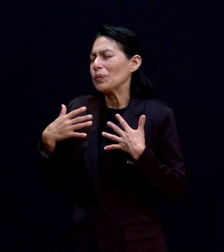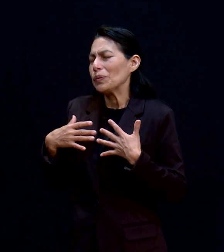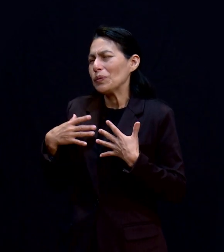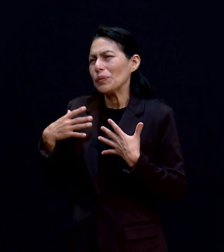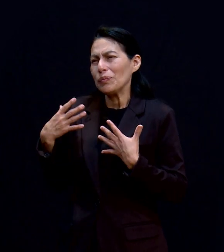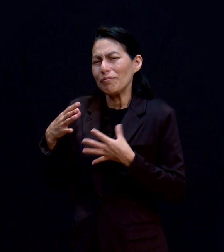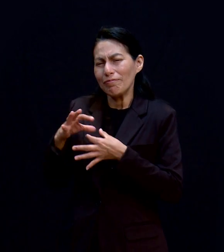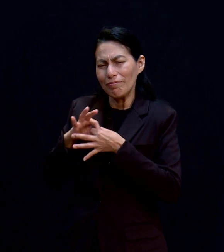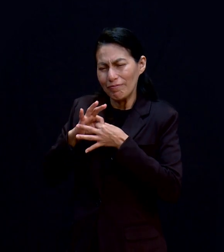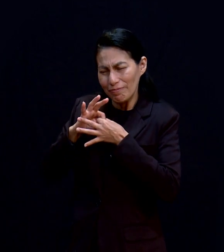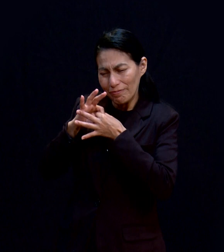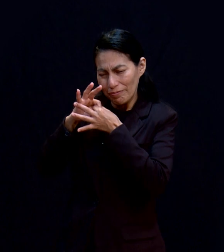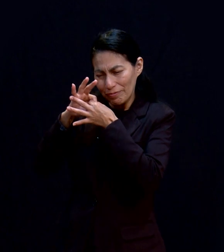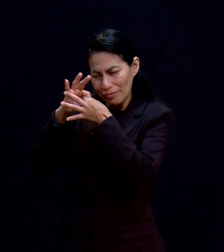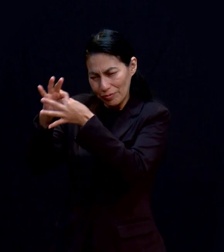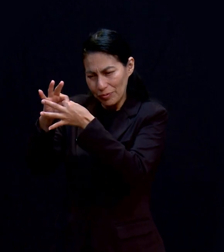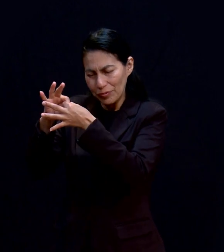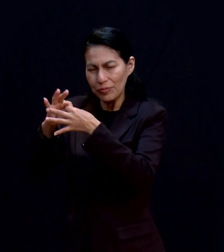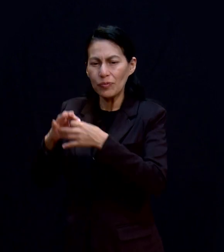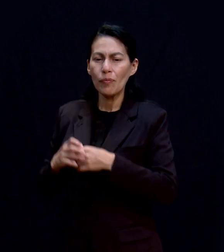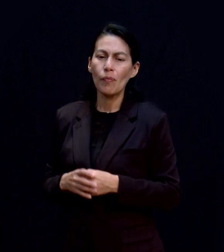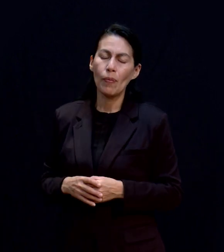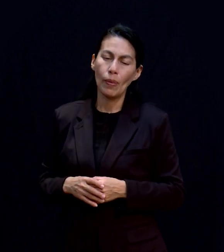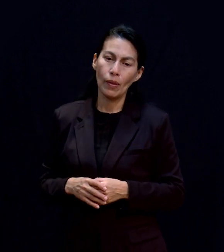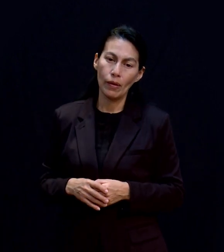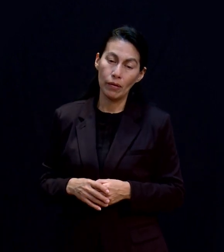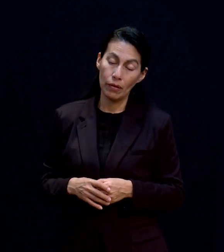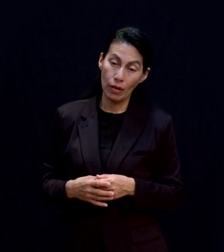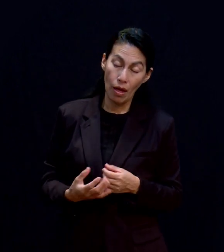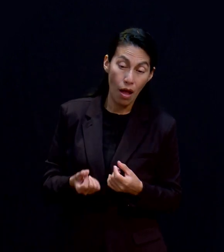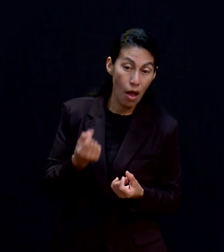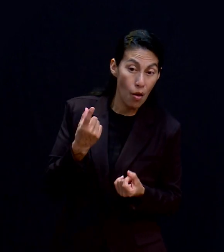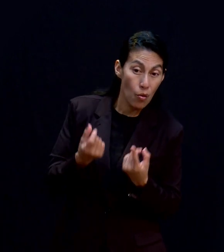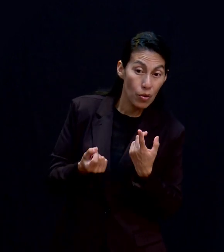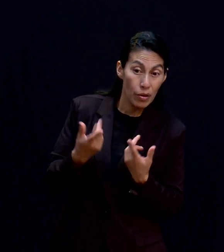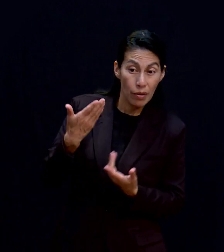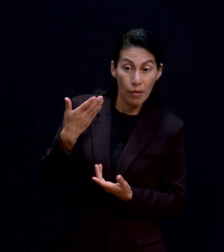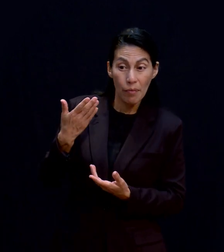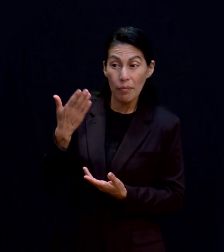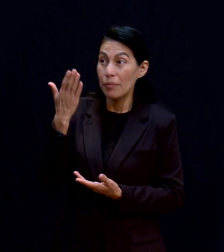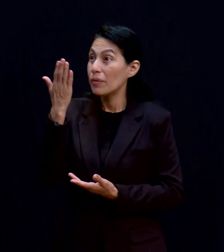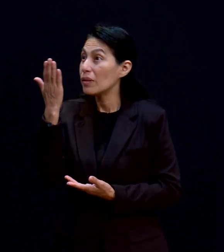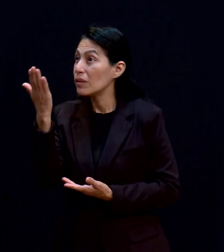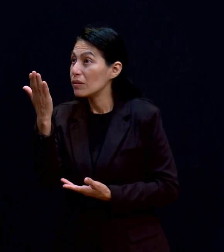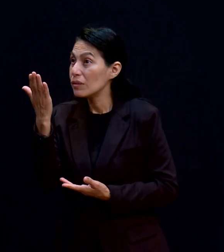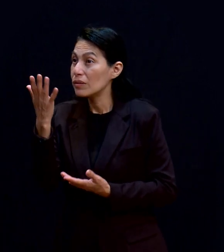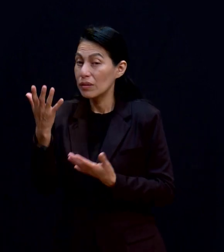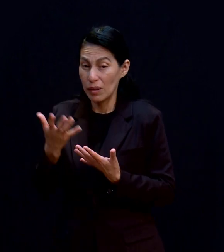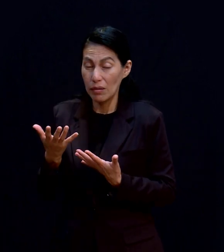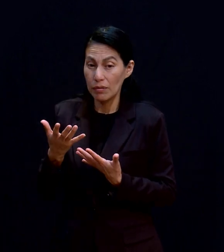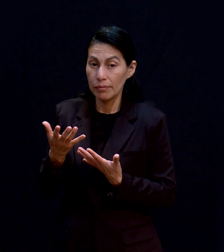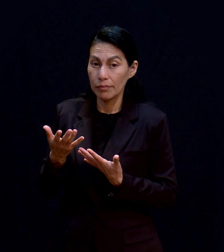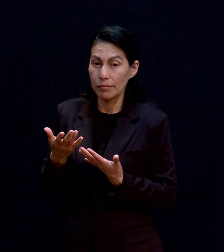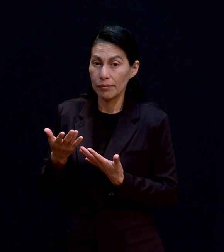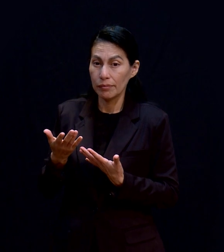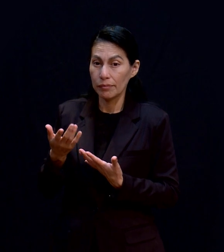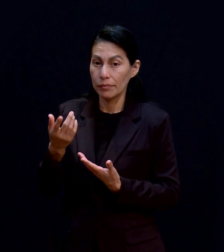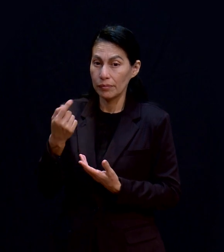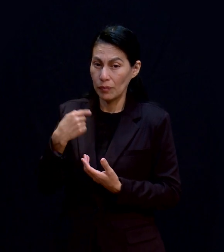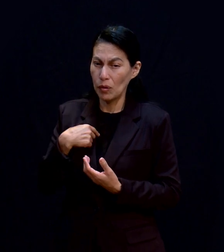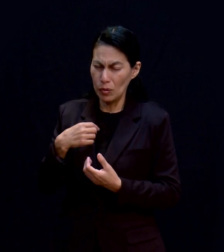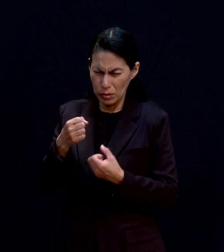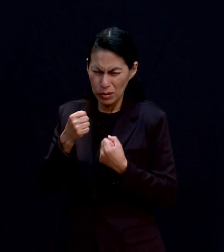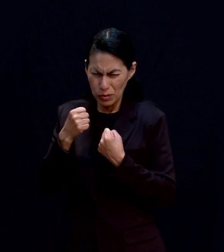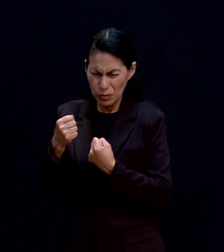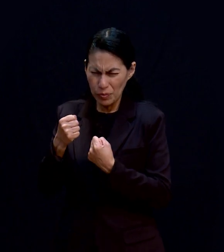y sin importar el resultado que tenga alguna petición nuestra en lo